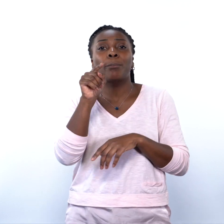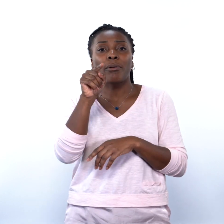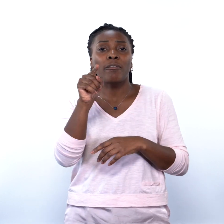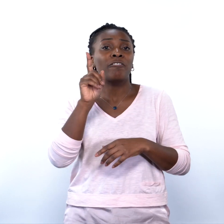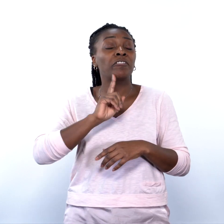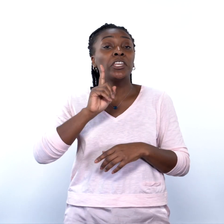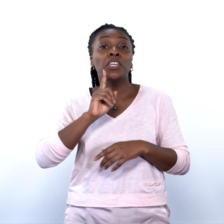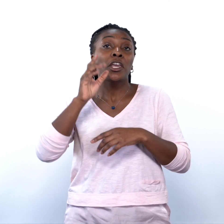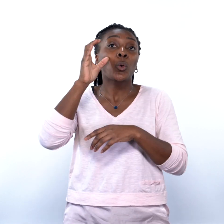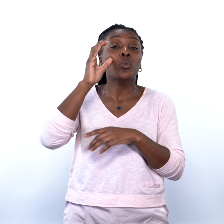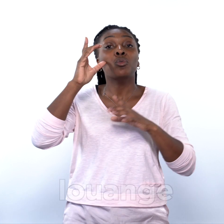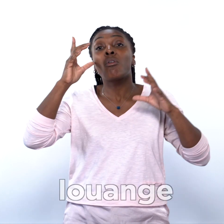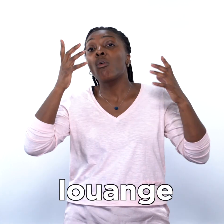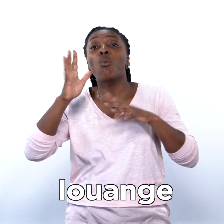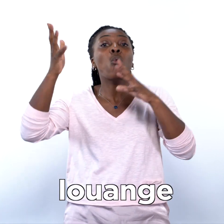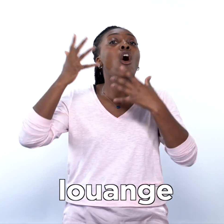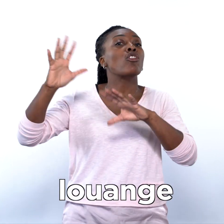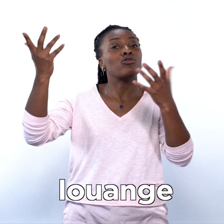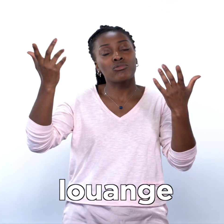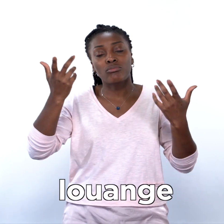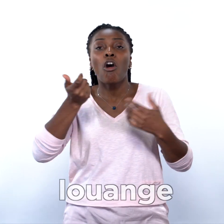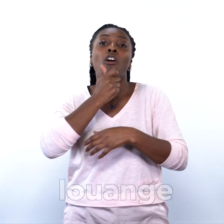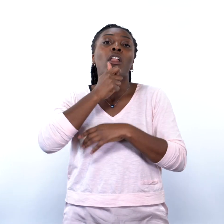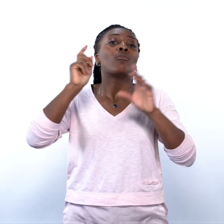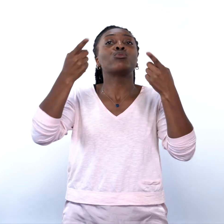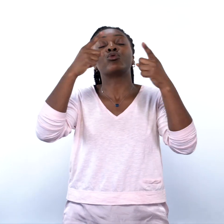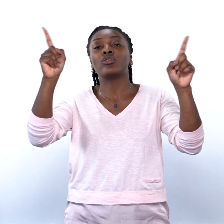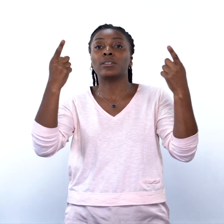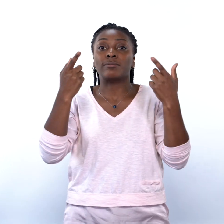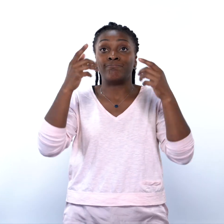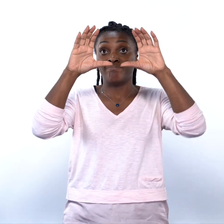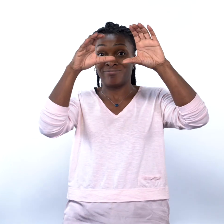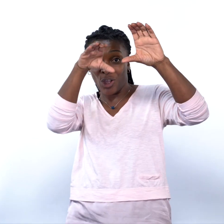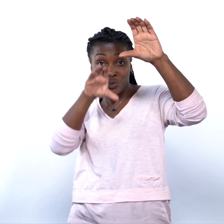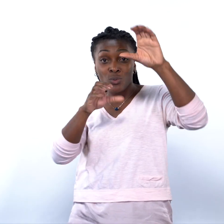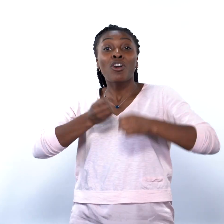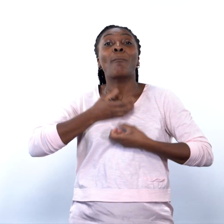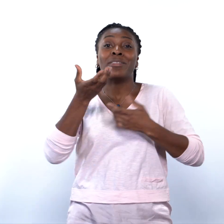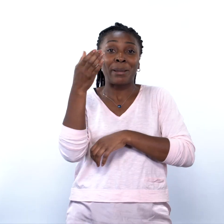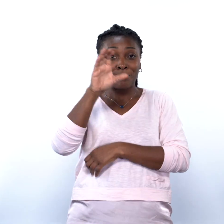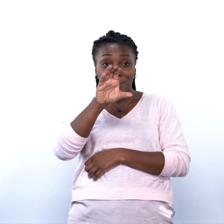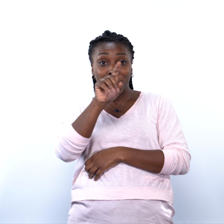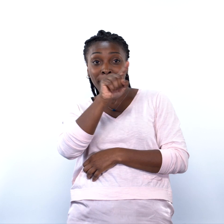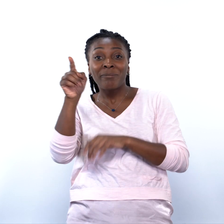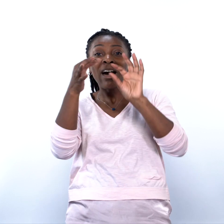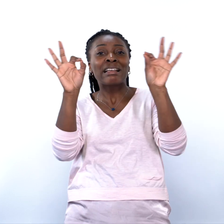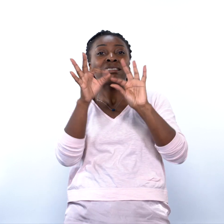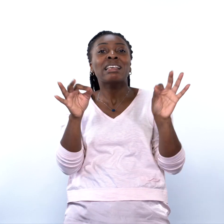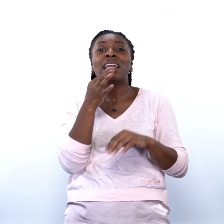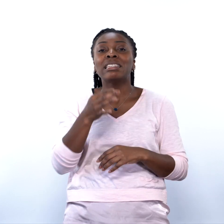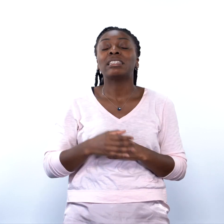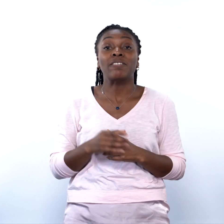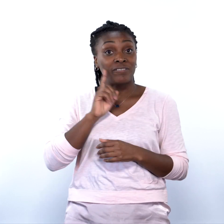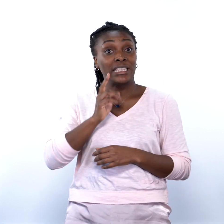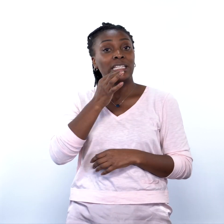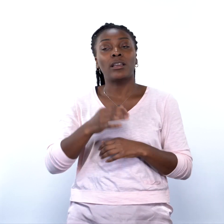la louange sur YouTube en anglais. Et elle écrivait un commentaire sur un chant, sous un chant. Elle avait écrit un commentaire concernant la croix